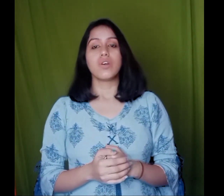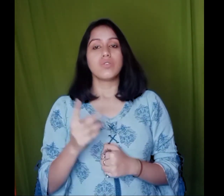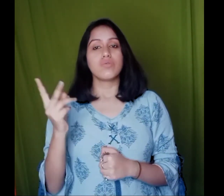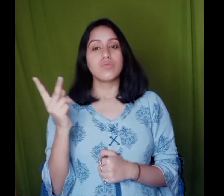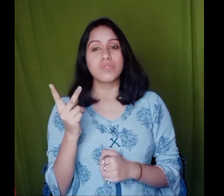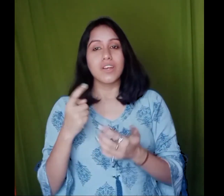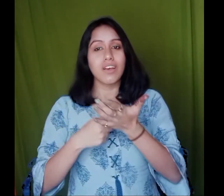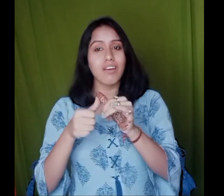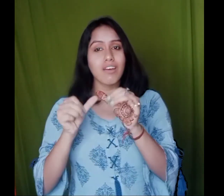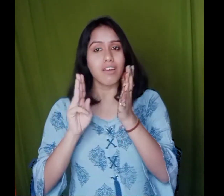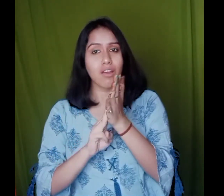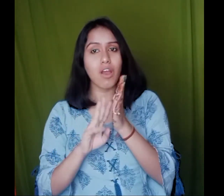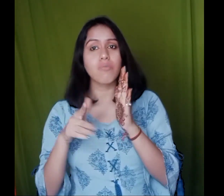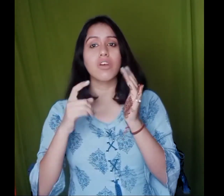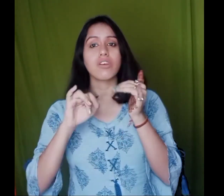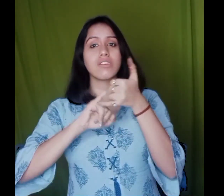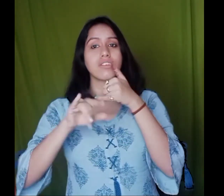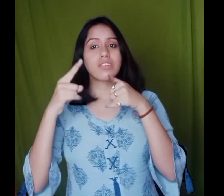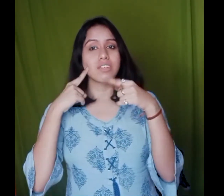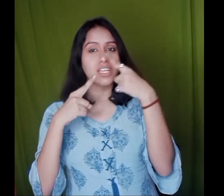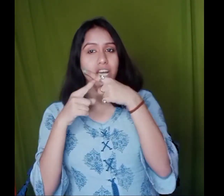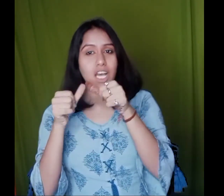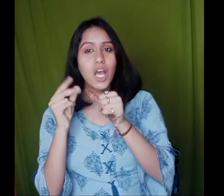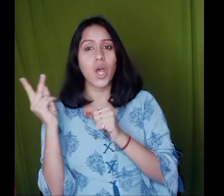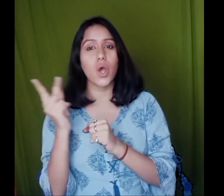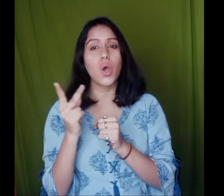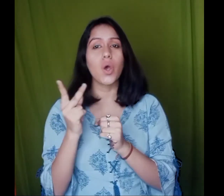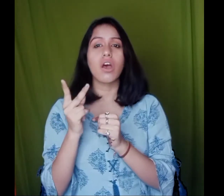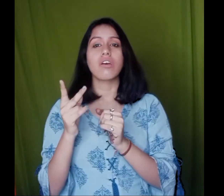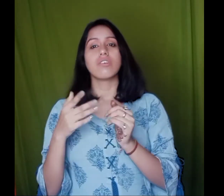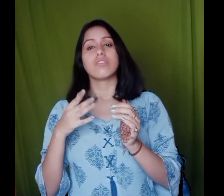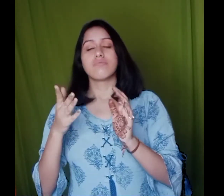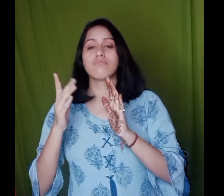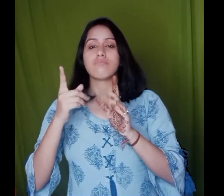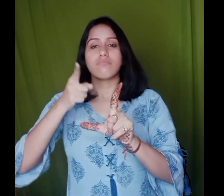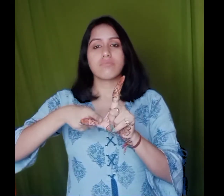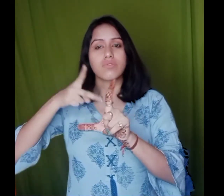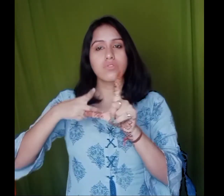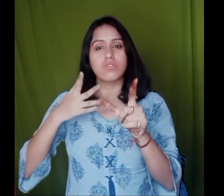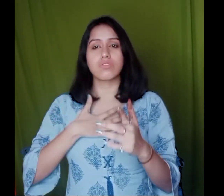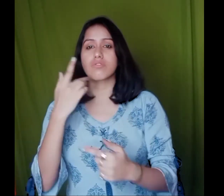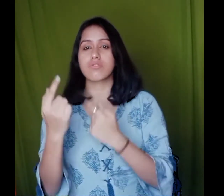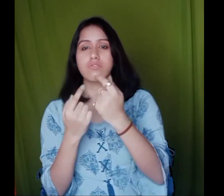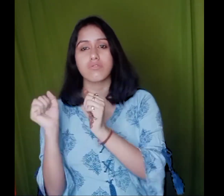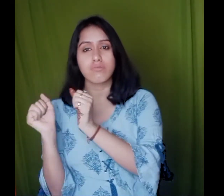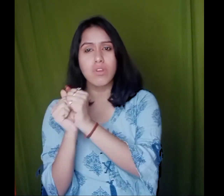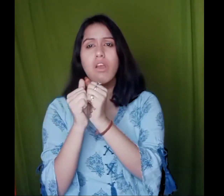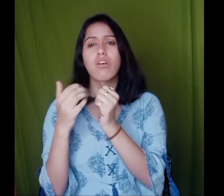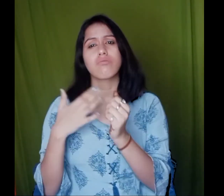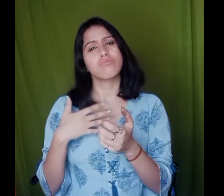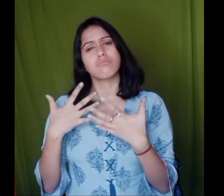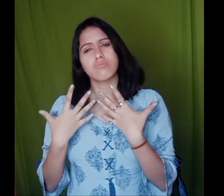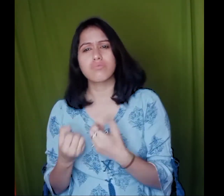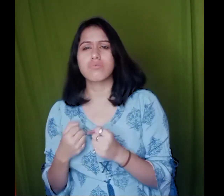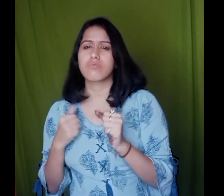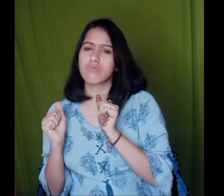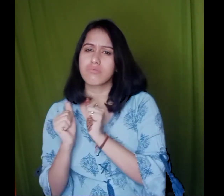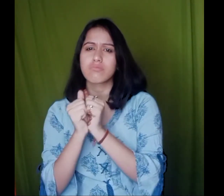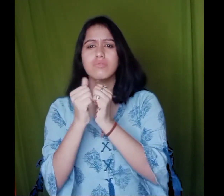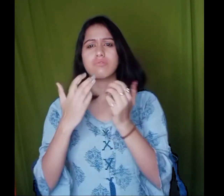बस उनका एक ही उद्देश्य था कि वो अपने भैया की सेवा करते रहे। अयोध्या से जब भगवान श्री राम और मां सीता जी रवाना हो रहे थे वनवास